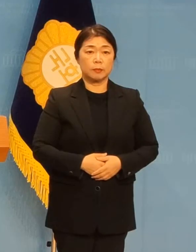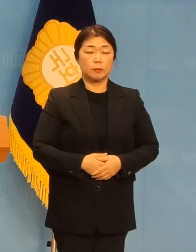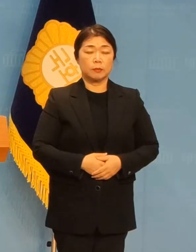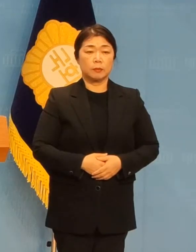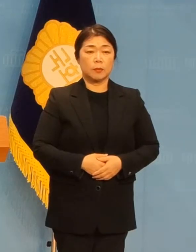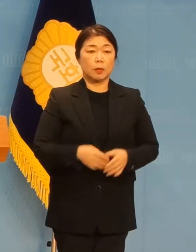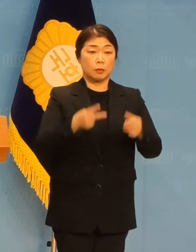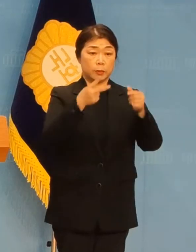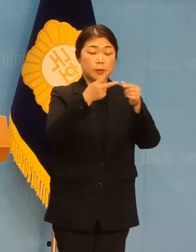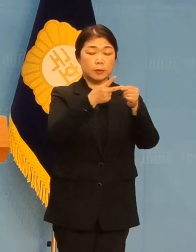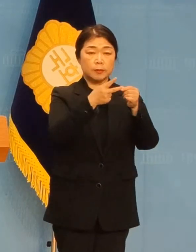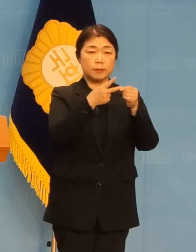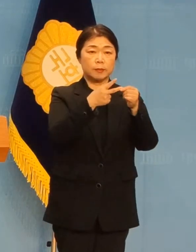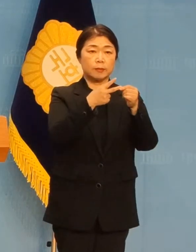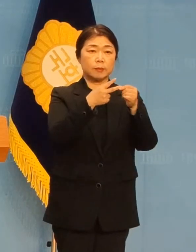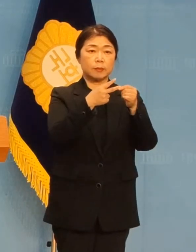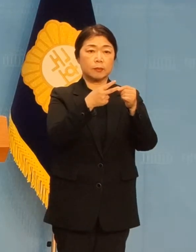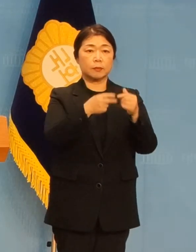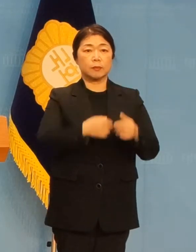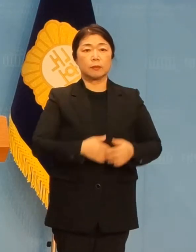두 번째입니다.